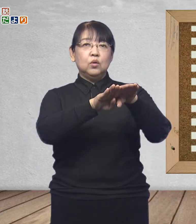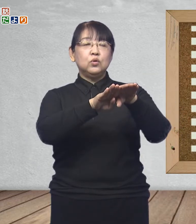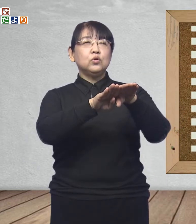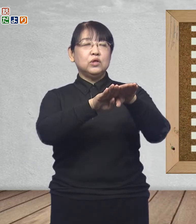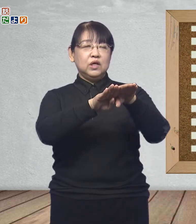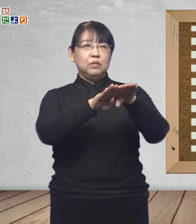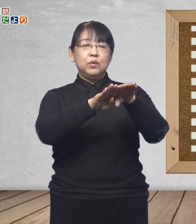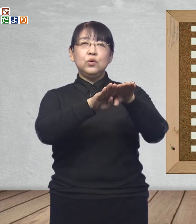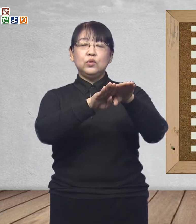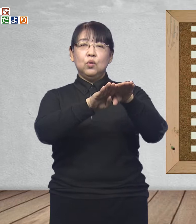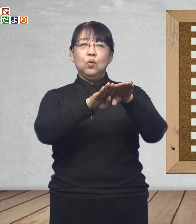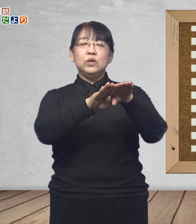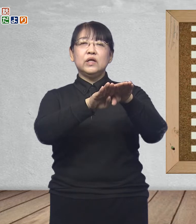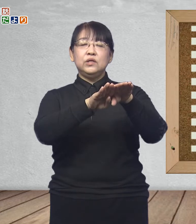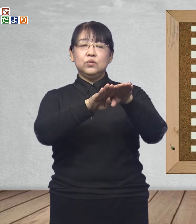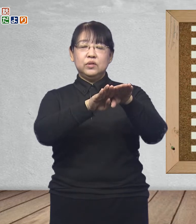この時、病院の大きさによって